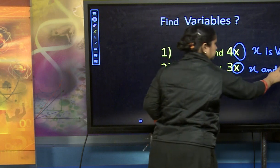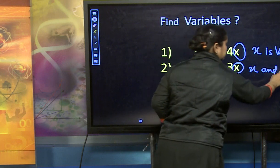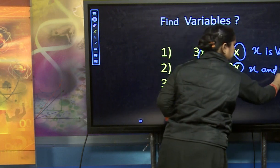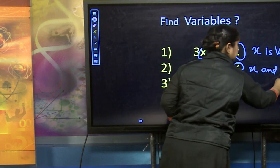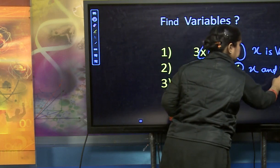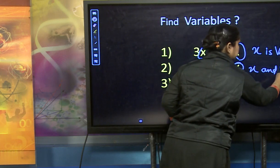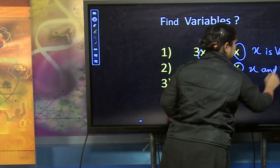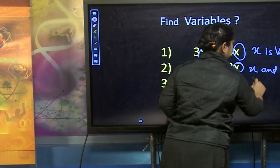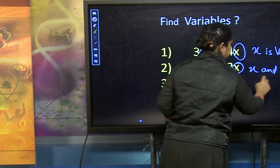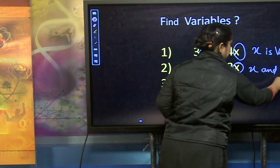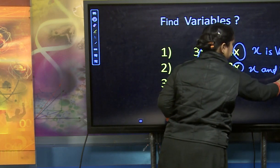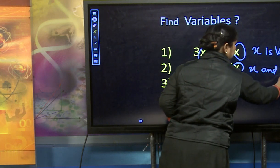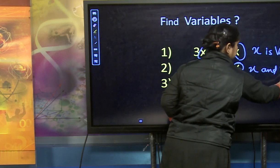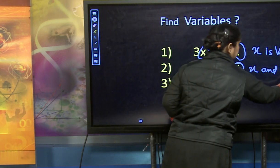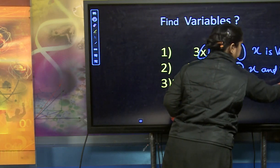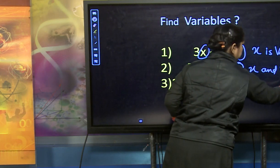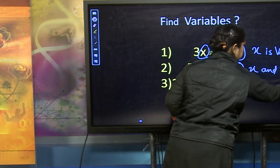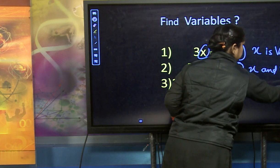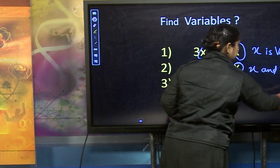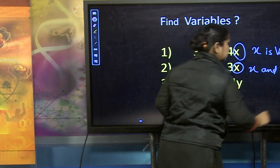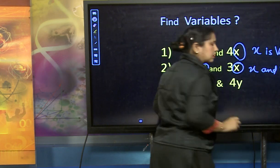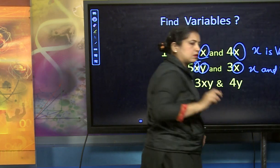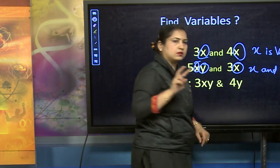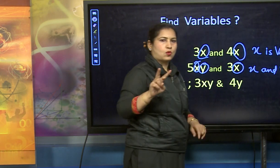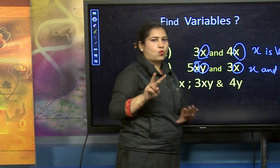हां भाई और वैरियेबल्स